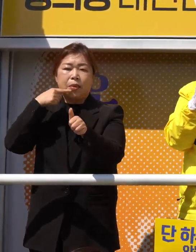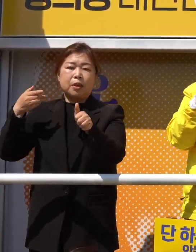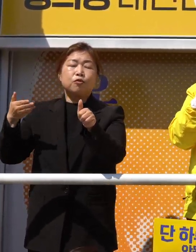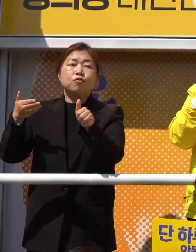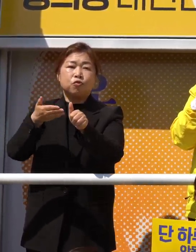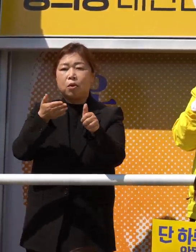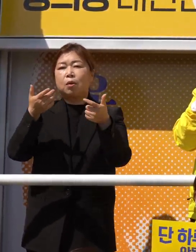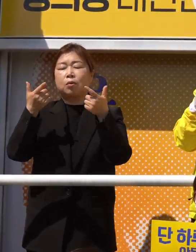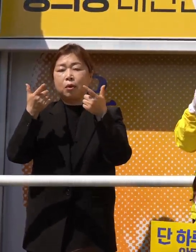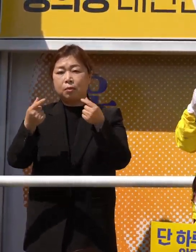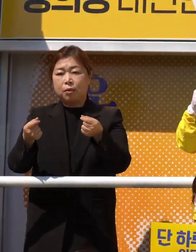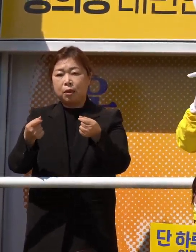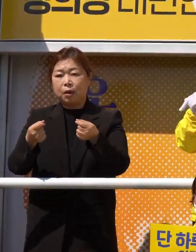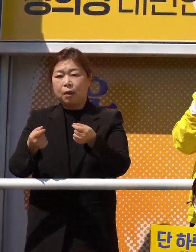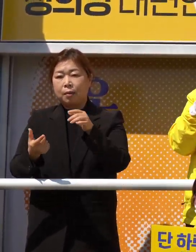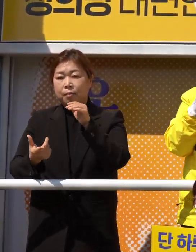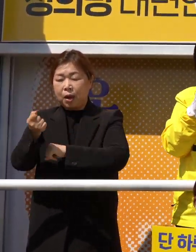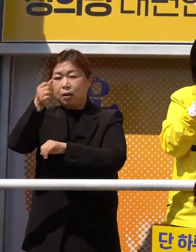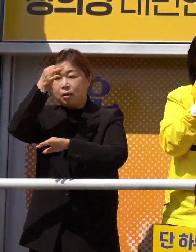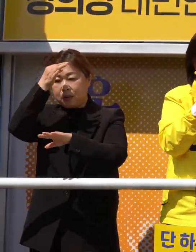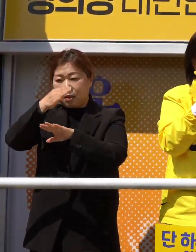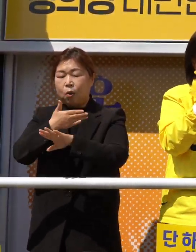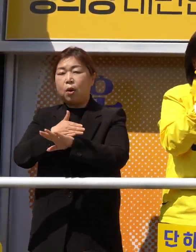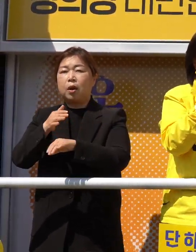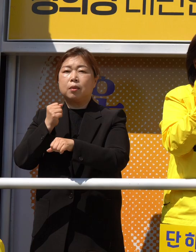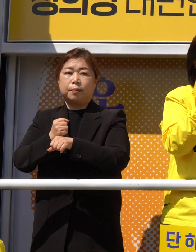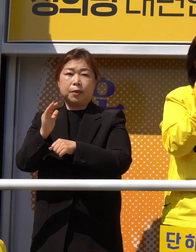황교안 대표는 즉각 사과해야 합니다.